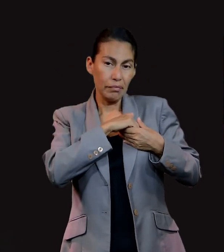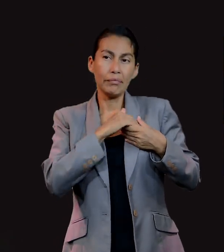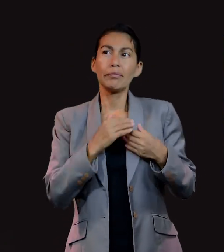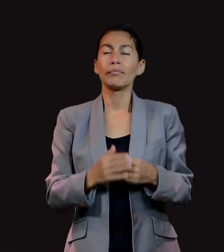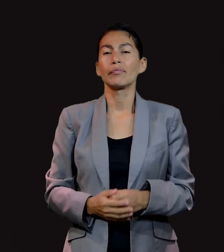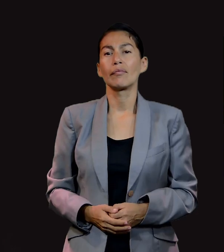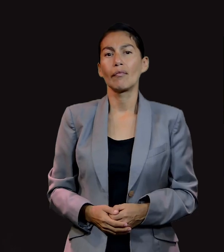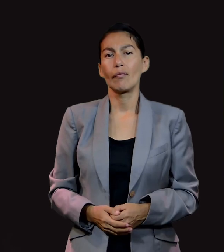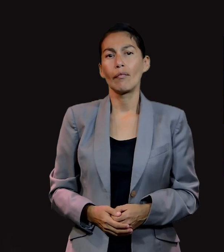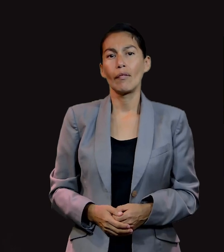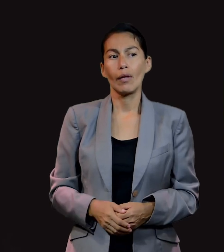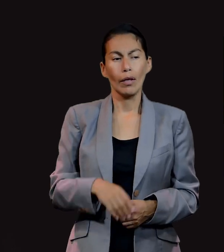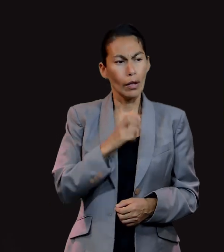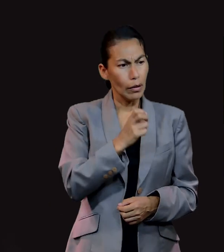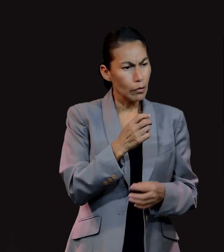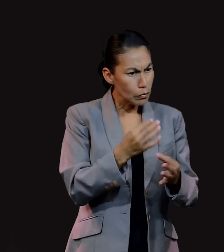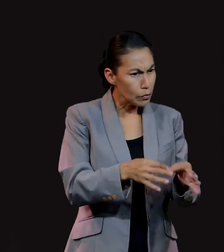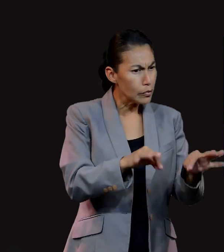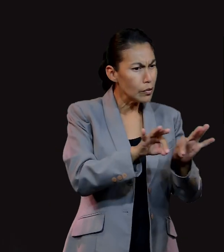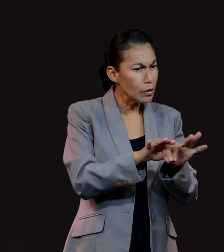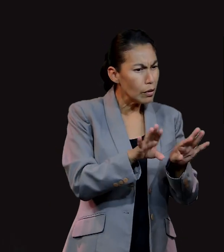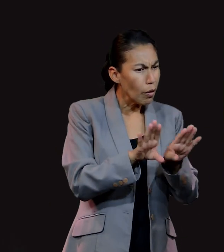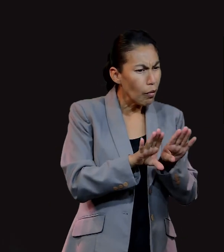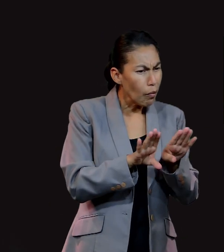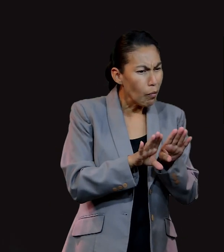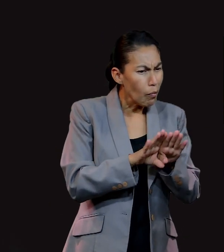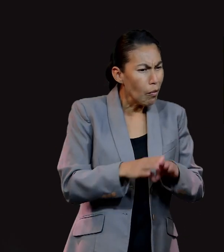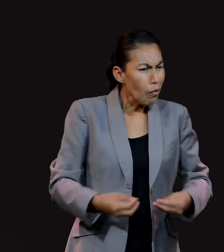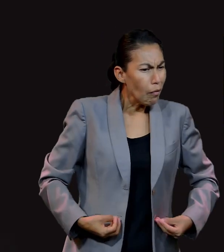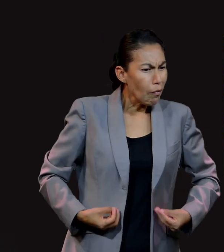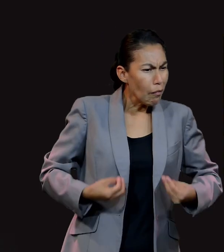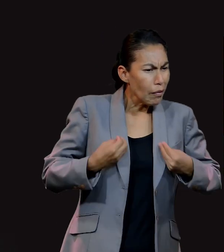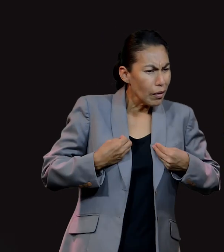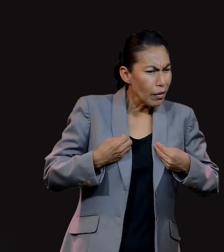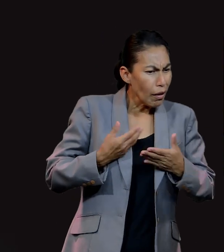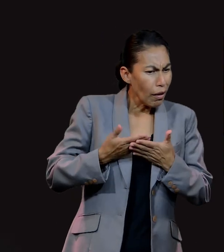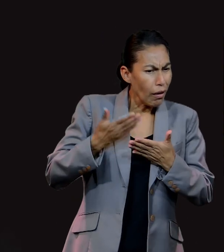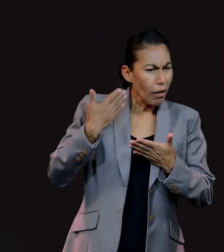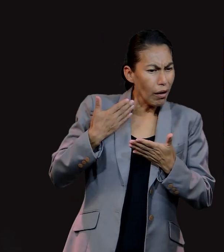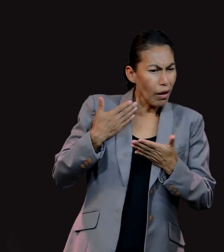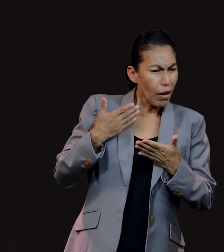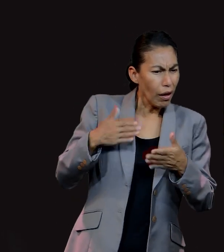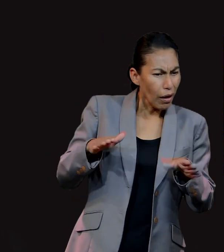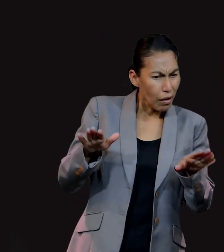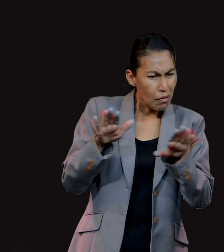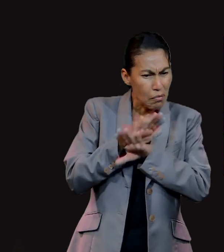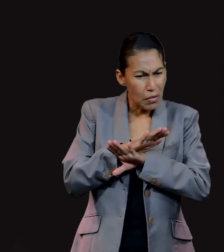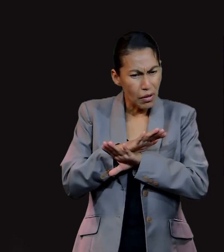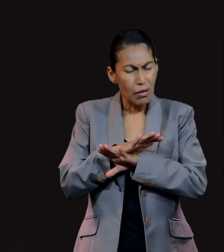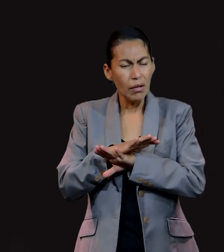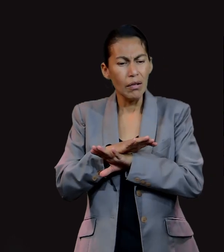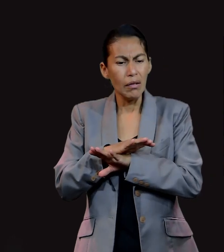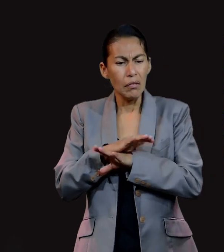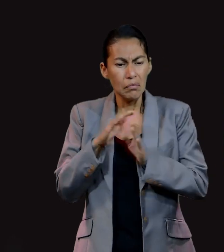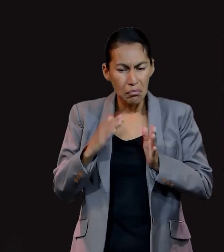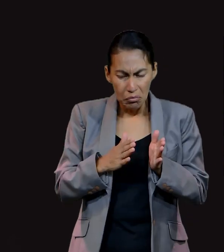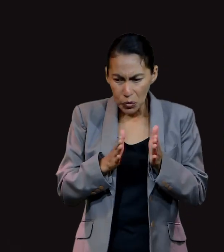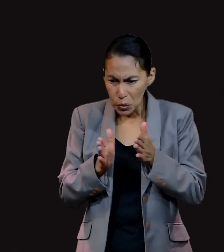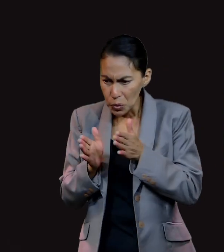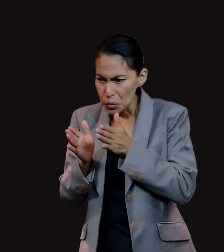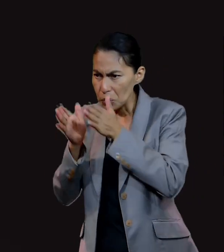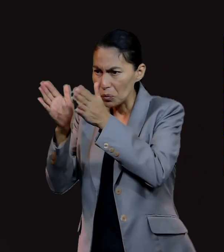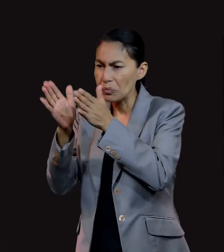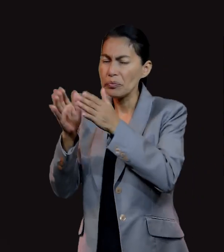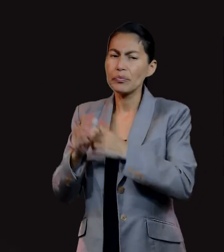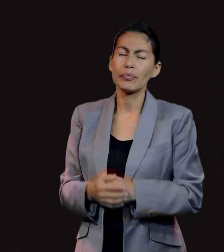maravilloso porque dejar una vida pasada y moverse hacia la salvación y un camino